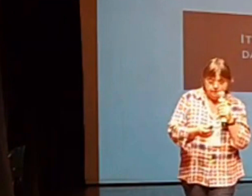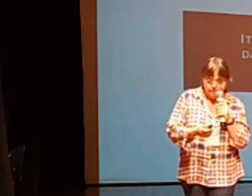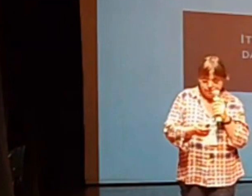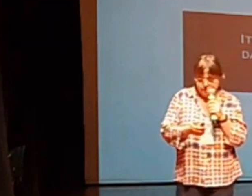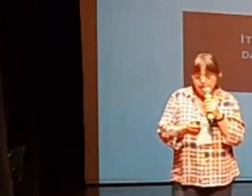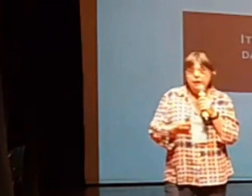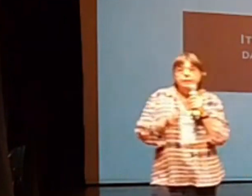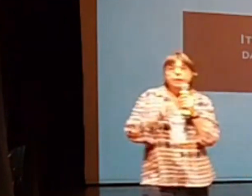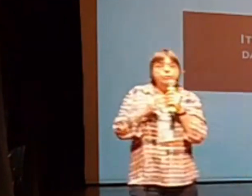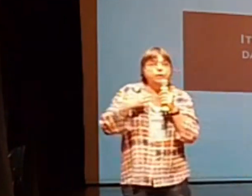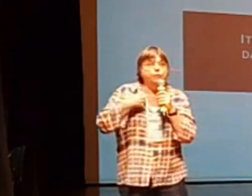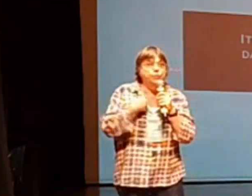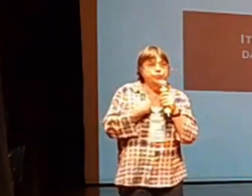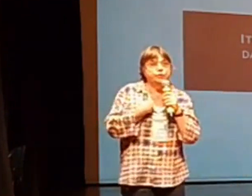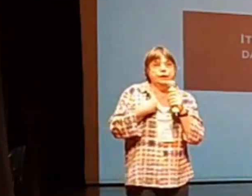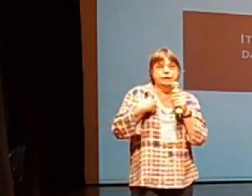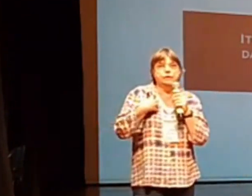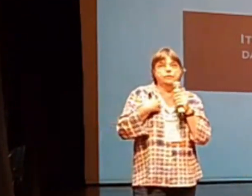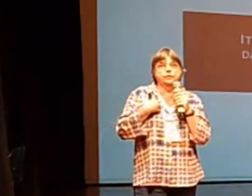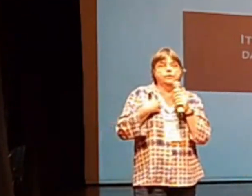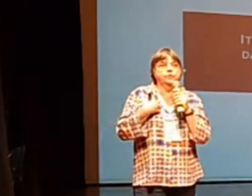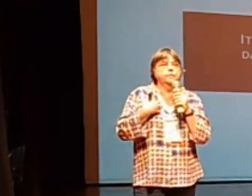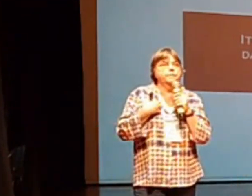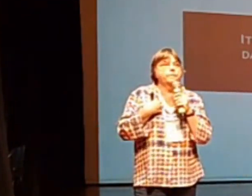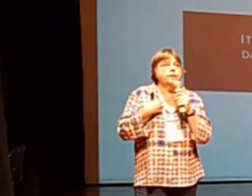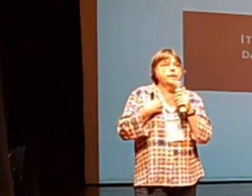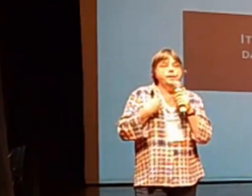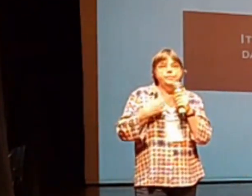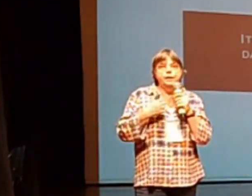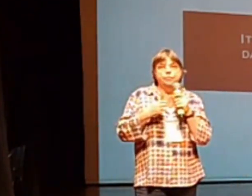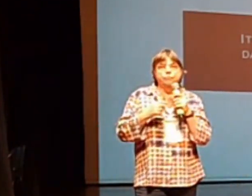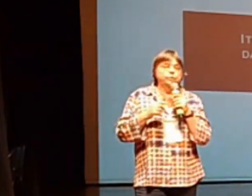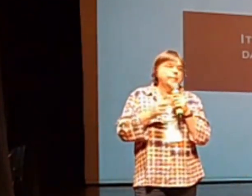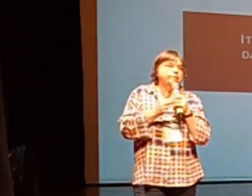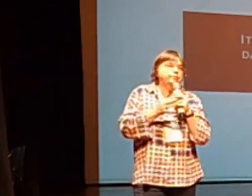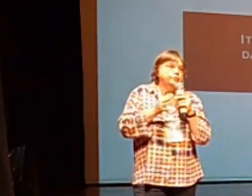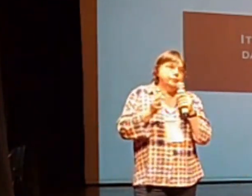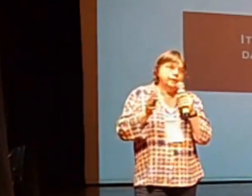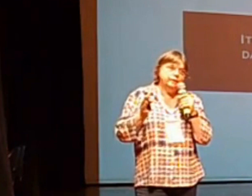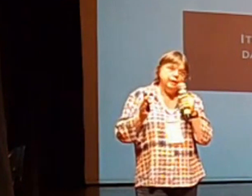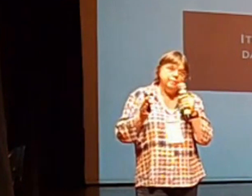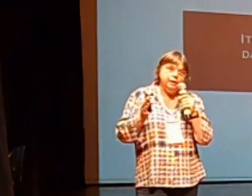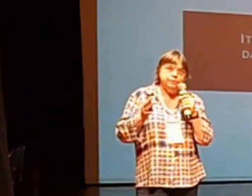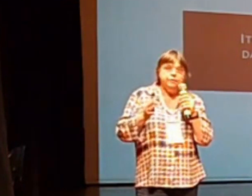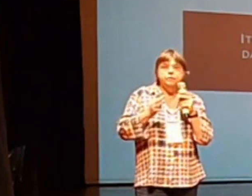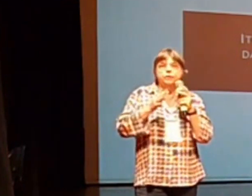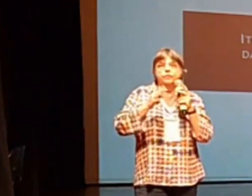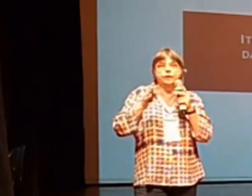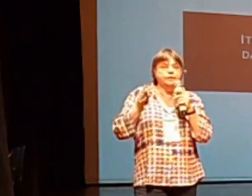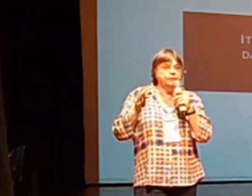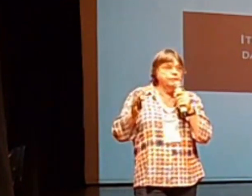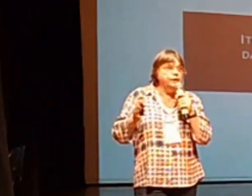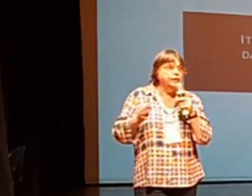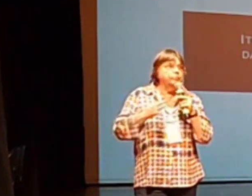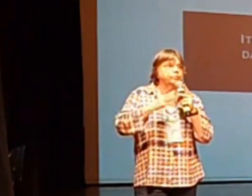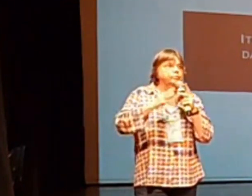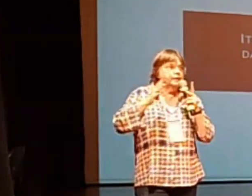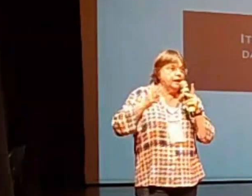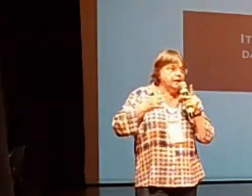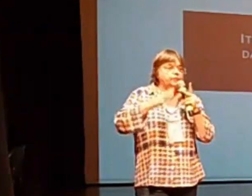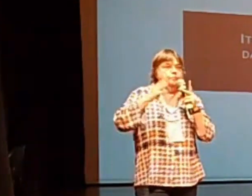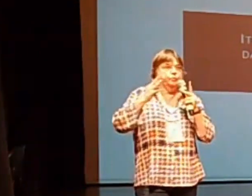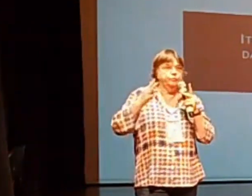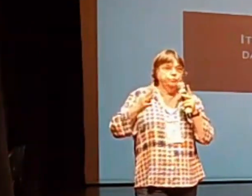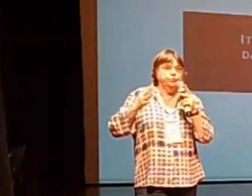no tratamento. Então, o que eu vou mostrar aqui, gente, primeiro, a pesquisa está em andamento, então nós ainda não temos